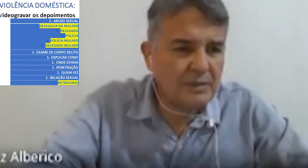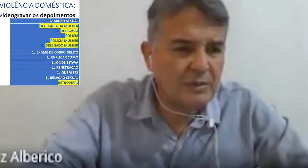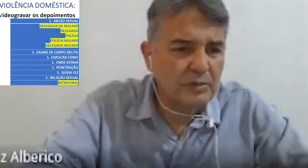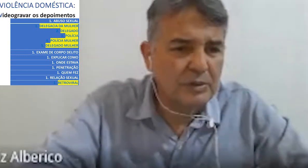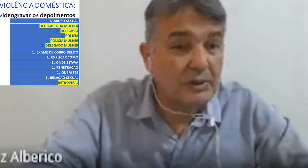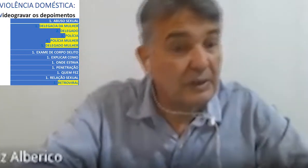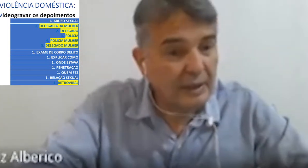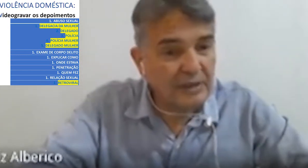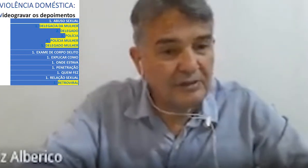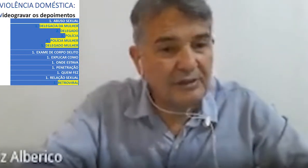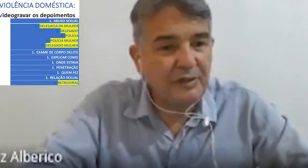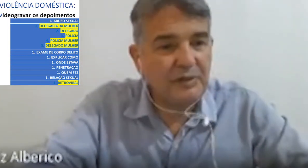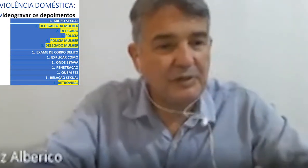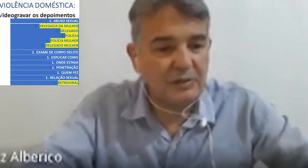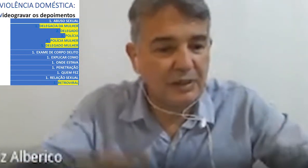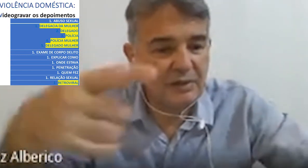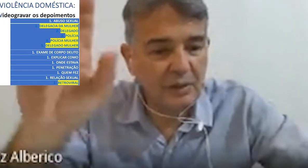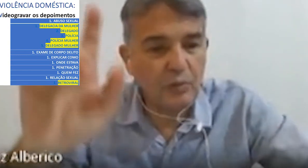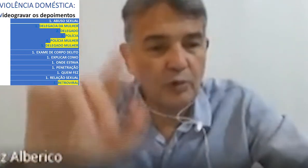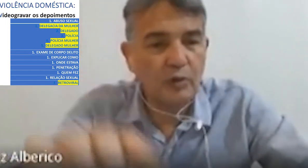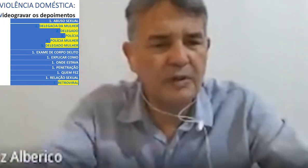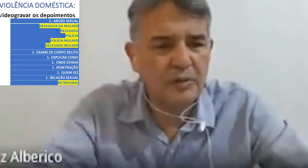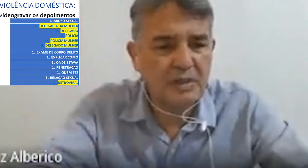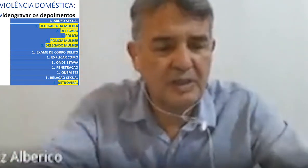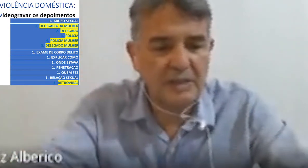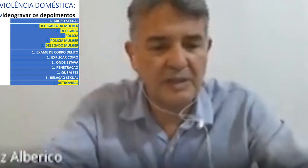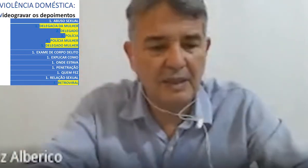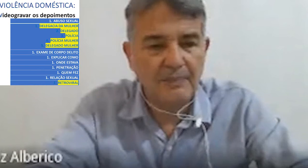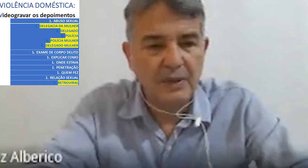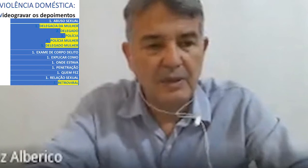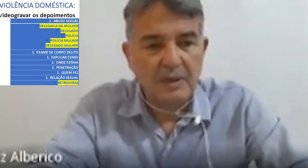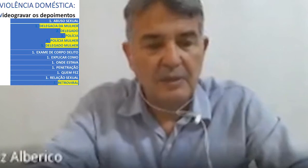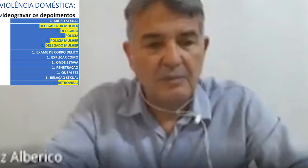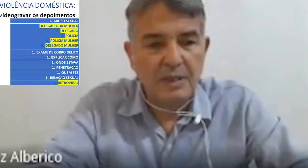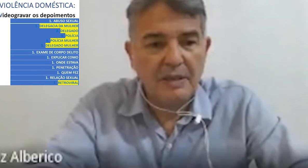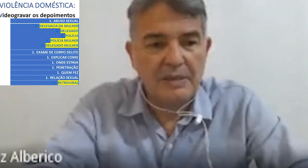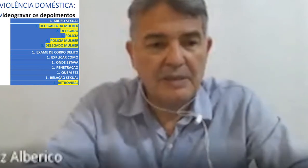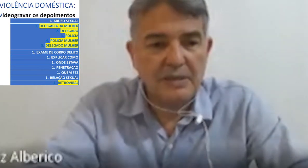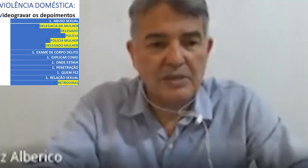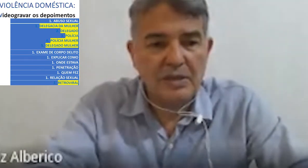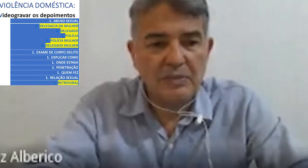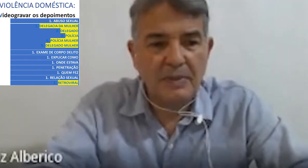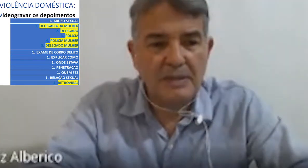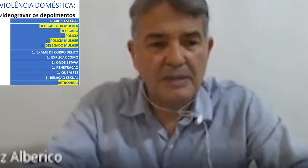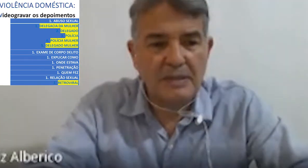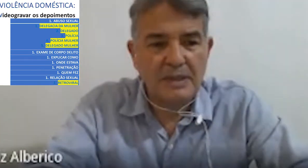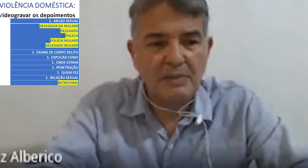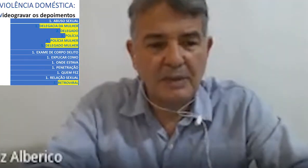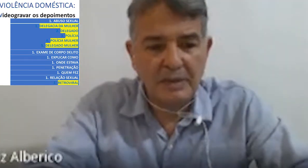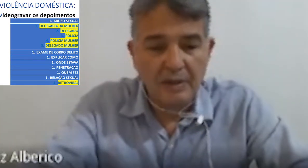relação, aqui já está faltando. Deve ter em algum outro canto, com certeza tem. Mas a gente precisa saber.